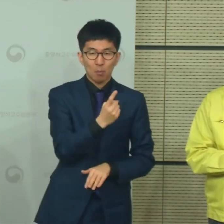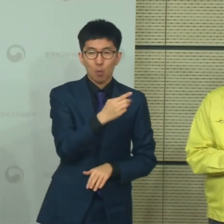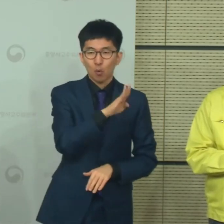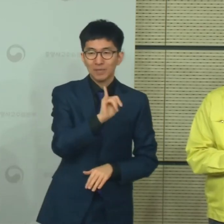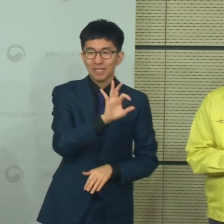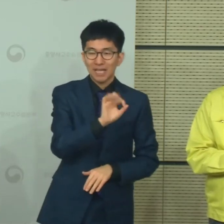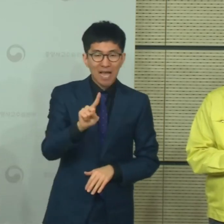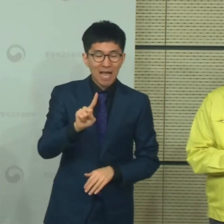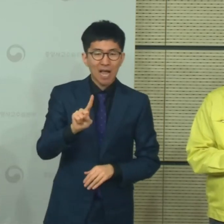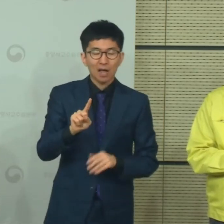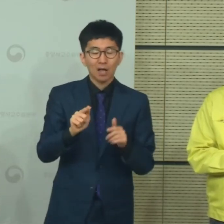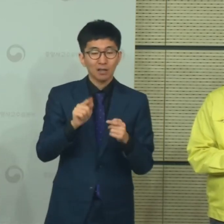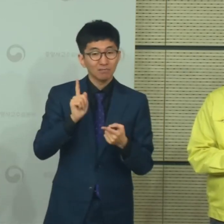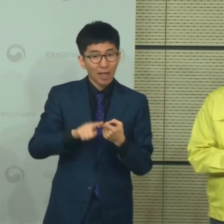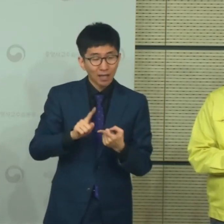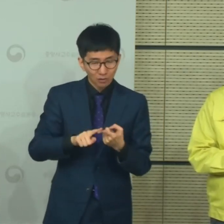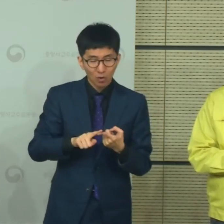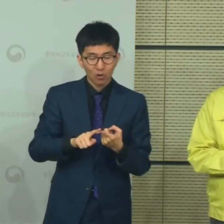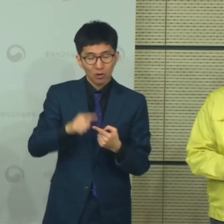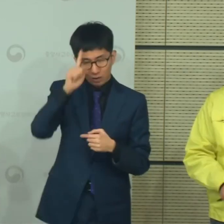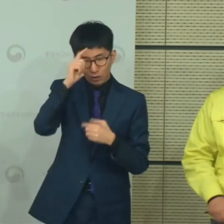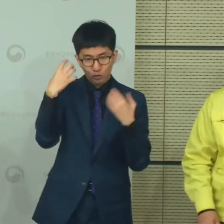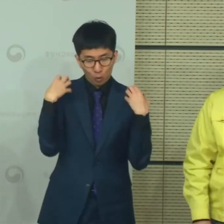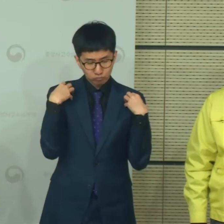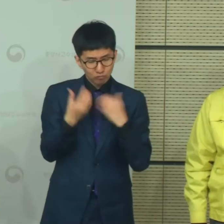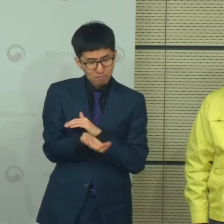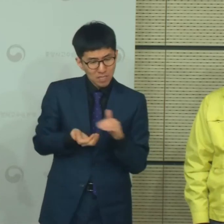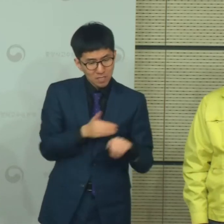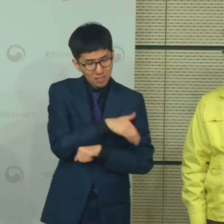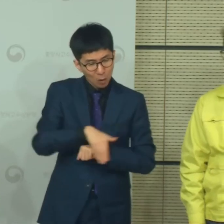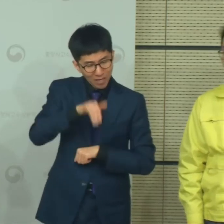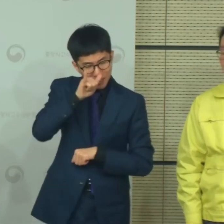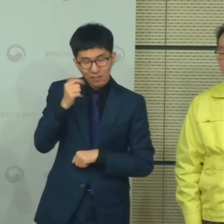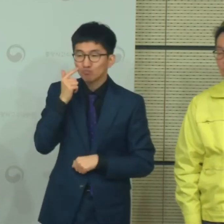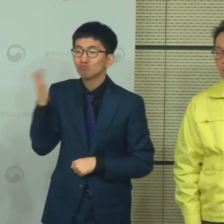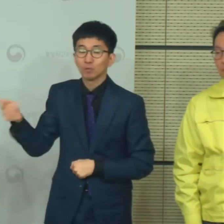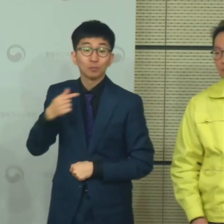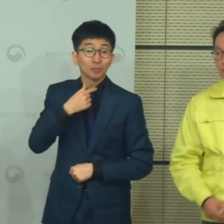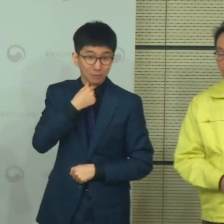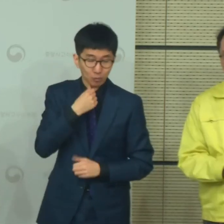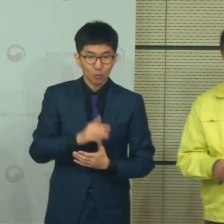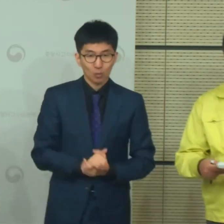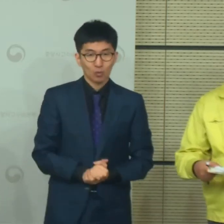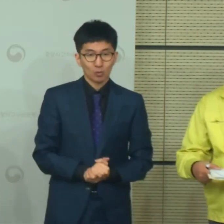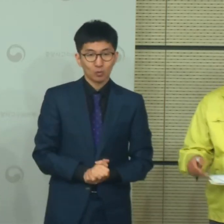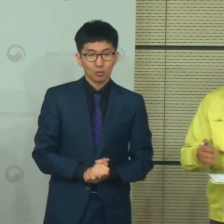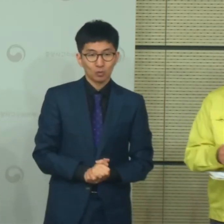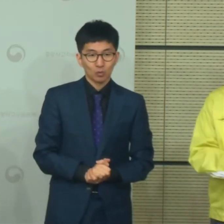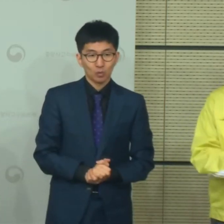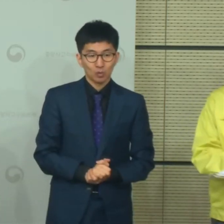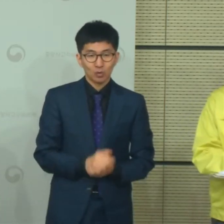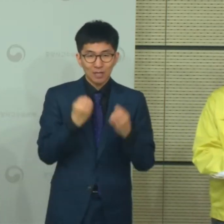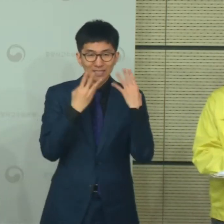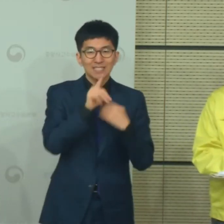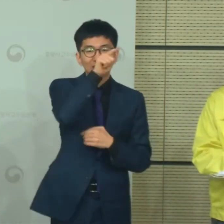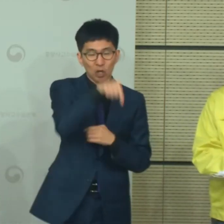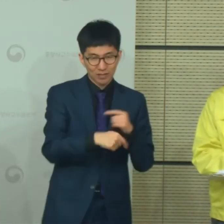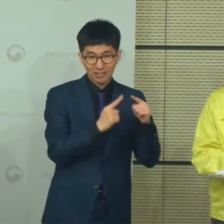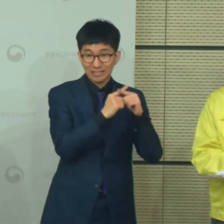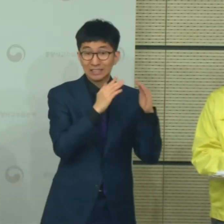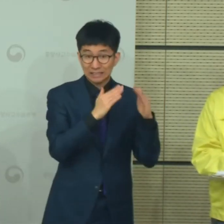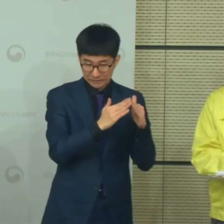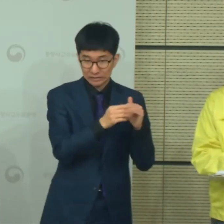관련해서 정부가 어떤 대비책을 마련하고 있는지 말씀 부탁드리고요. 그 다음에 이 신천지 강제 해산에 대한